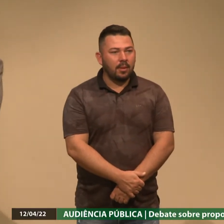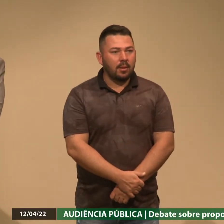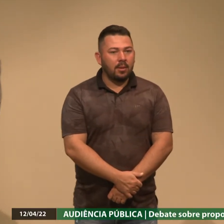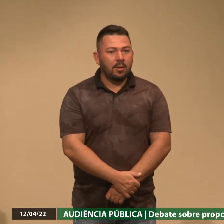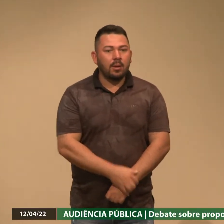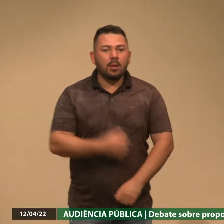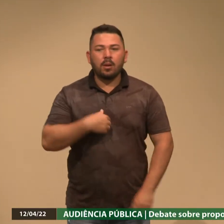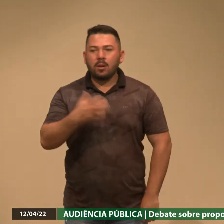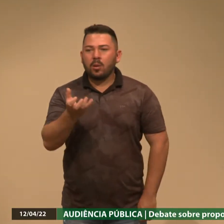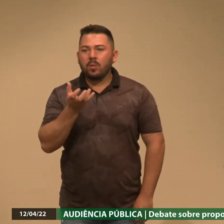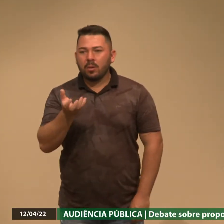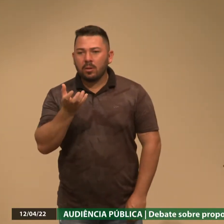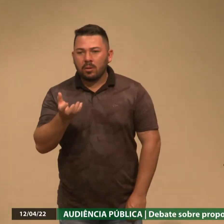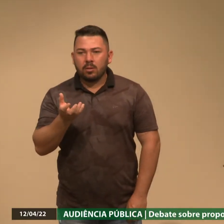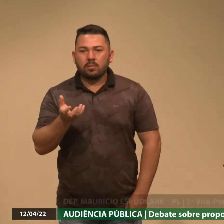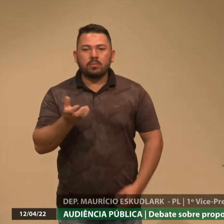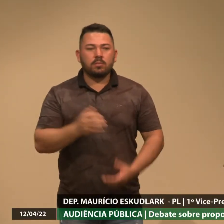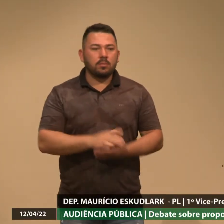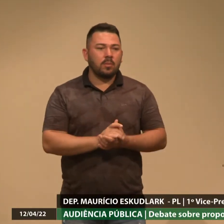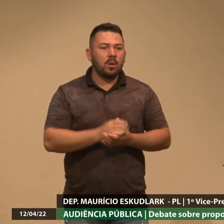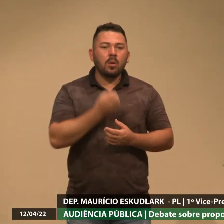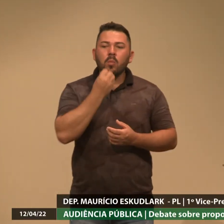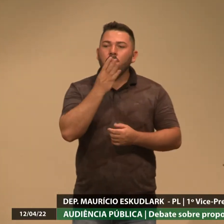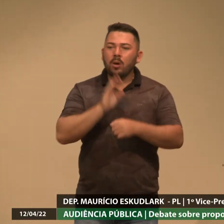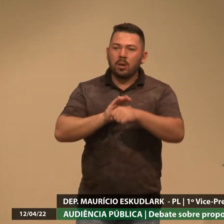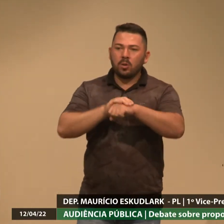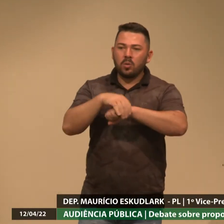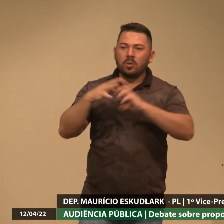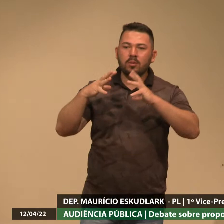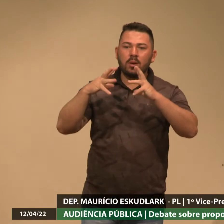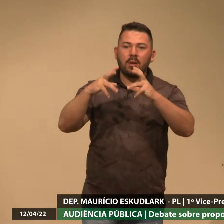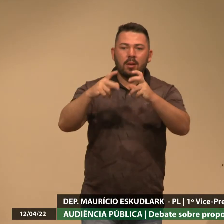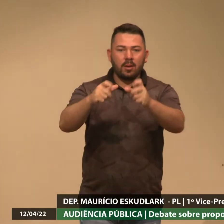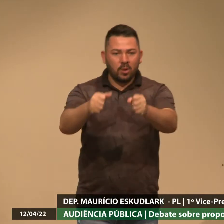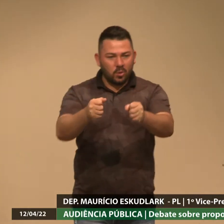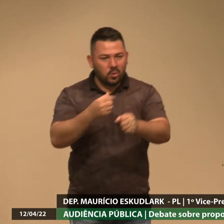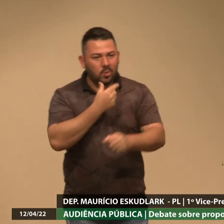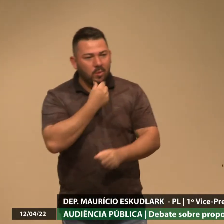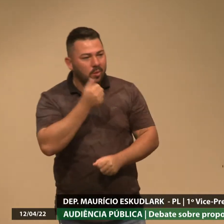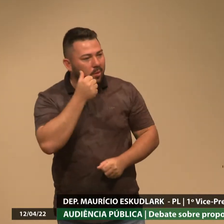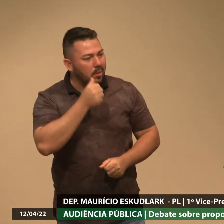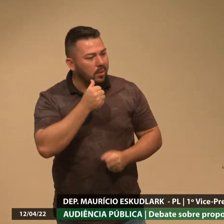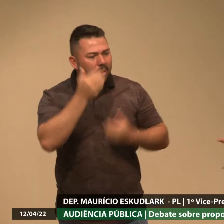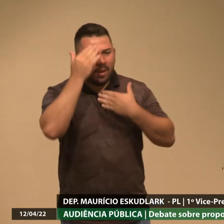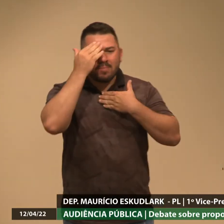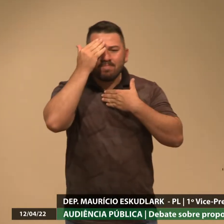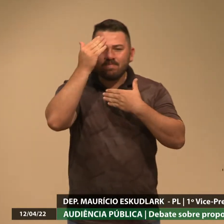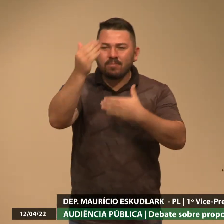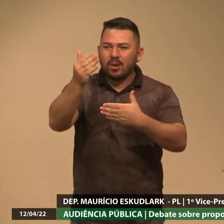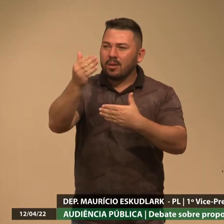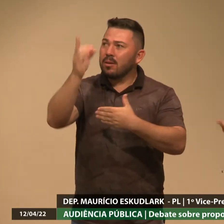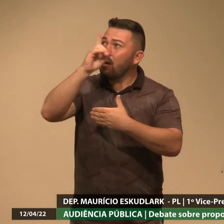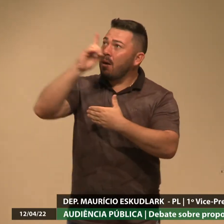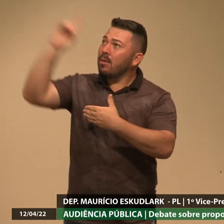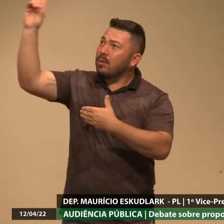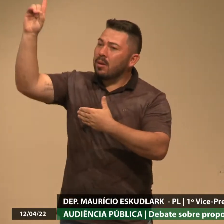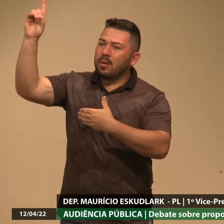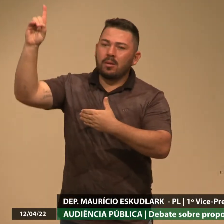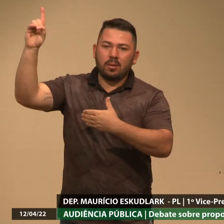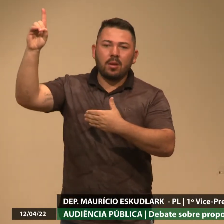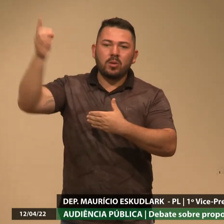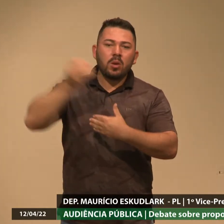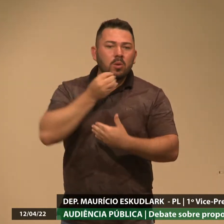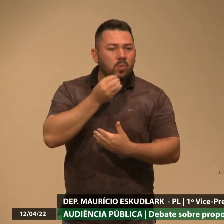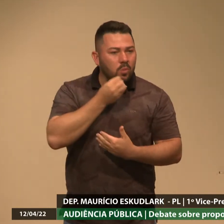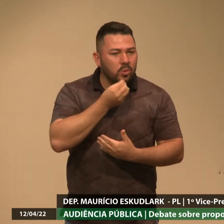queria dar uma boa noite a todos e a todos agradecer a Deus essa